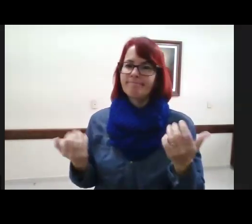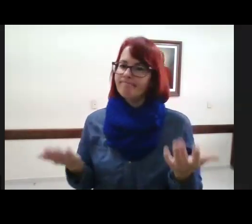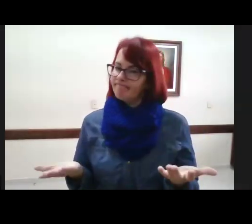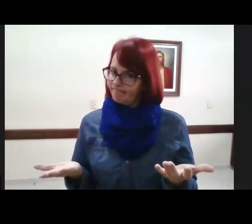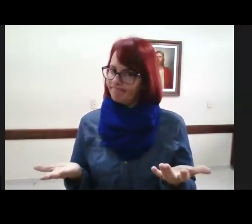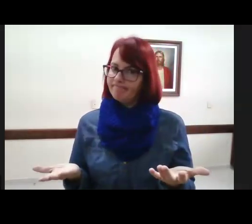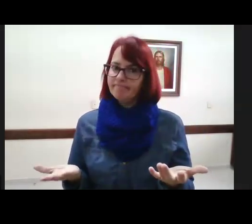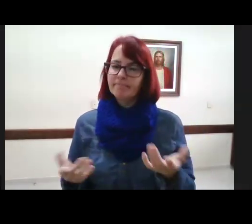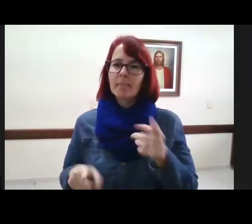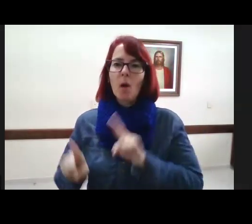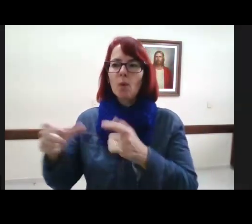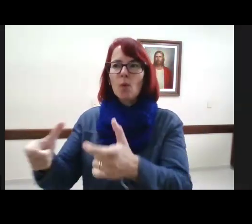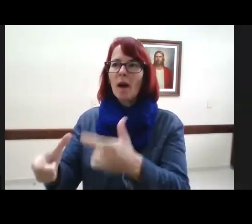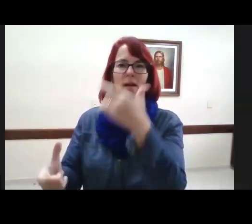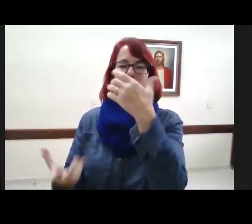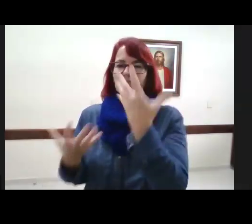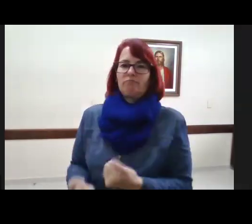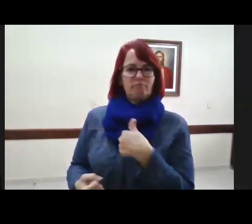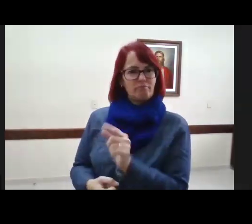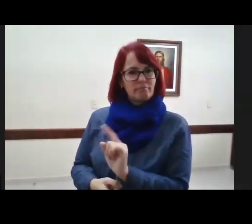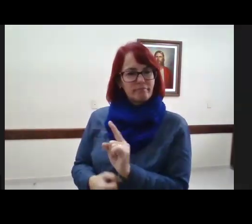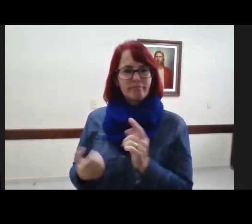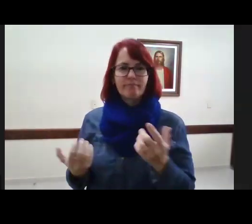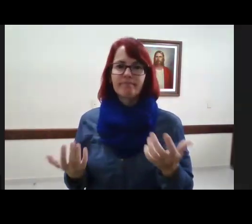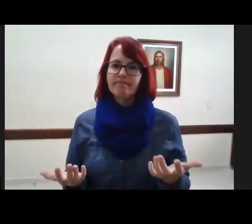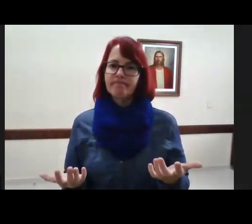para caber em alguns lugares.